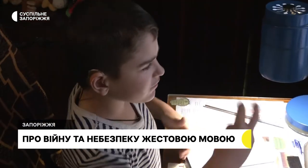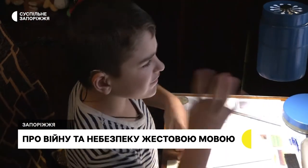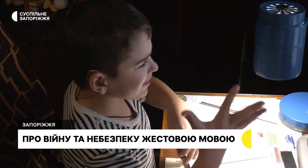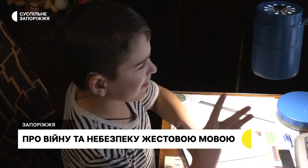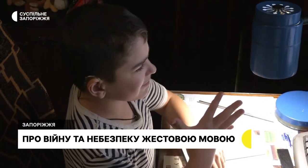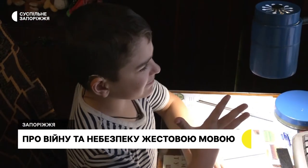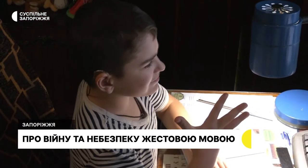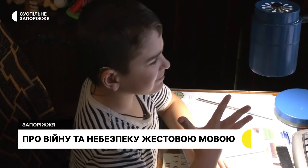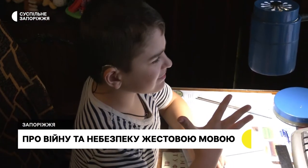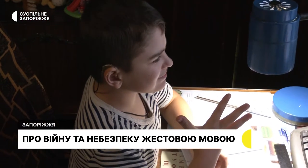25.